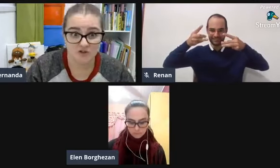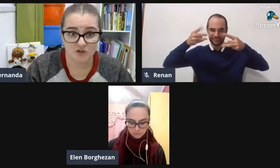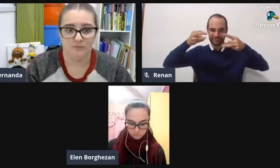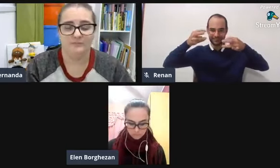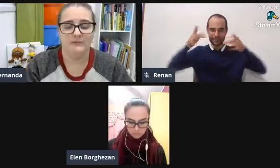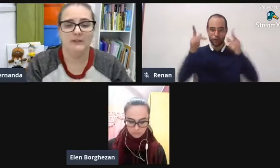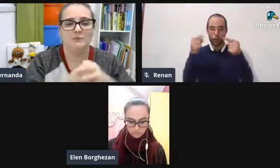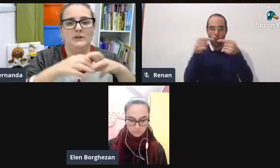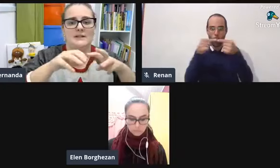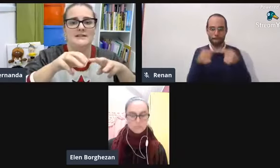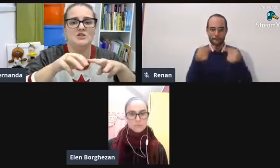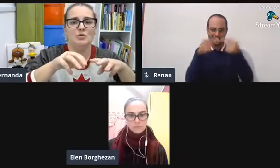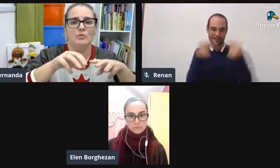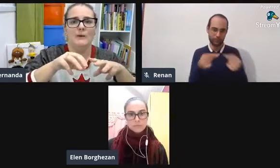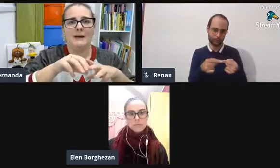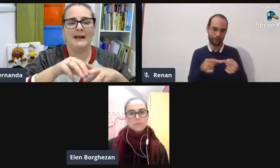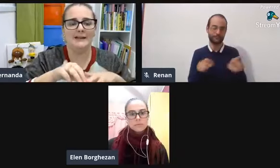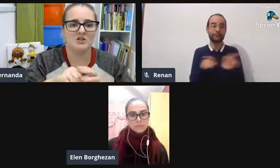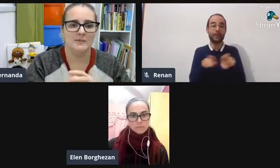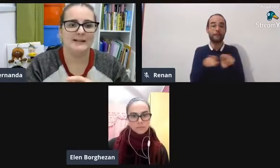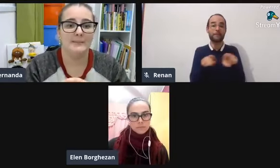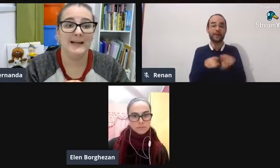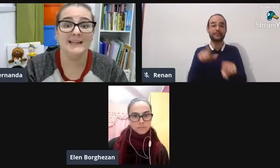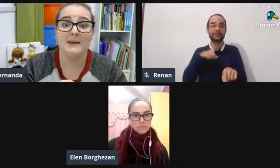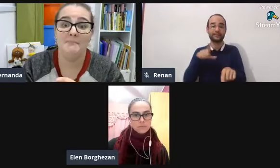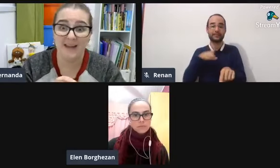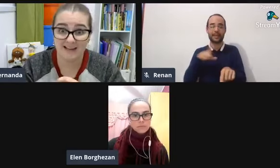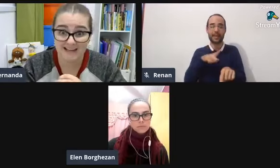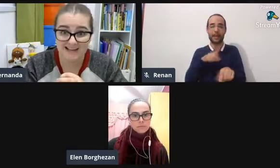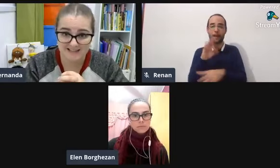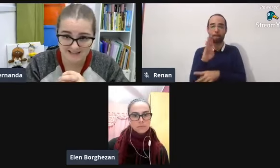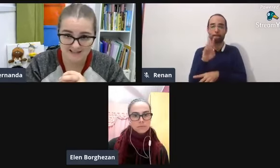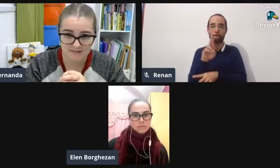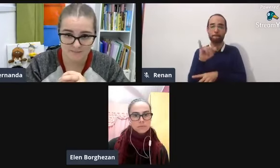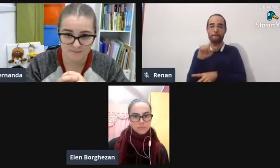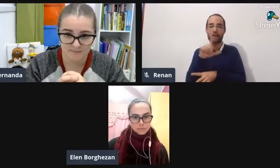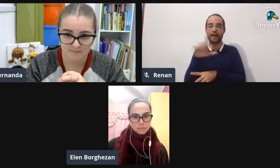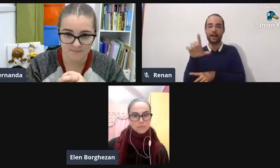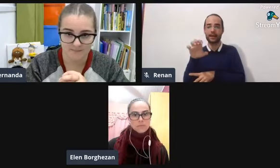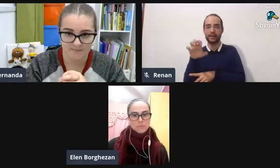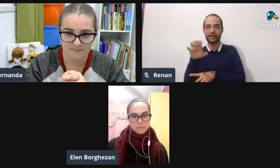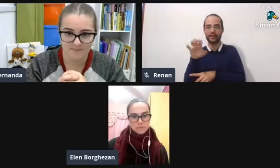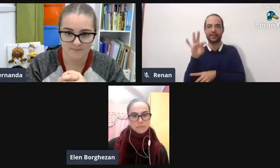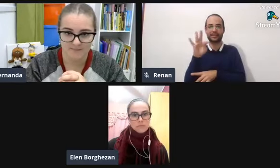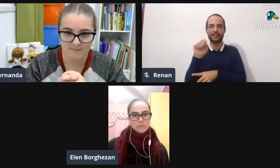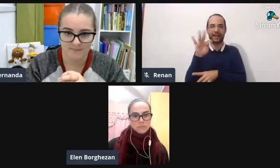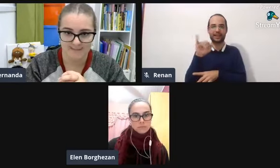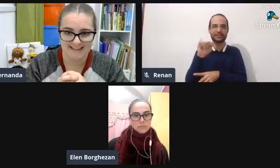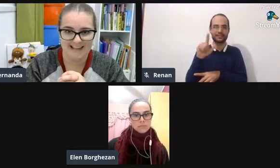braille tátil. Então, existe uma máquina chamada máquina Perkins.